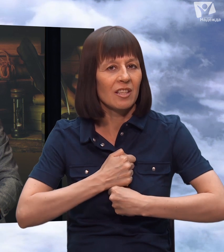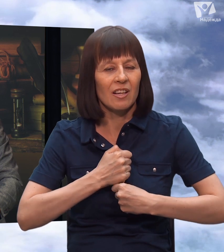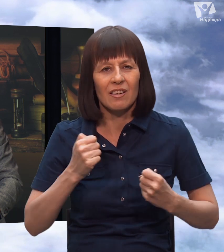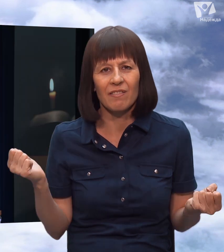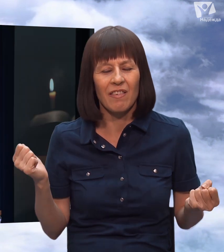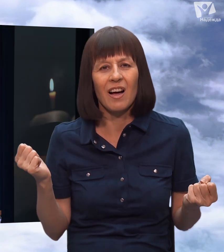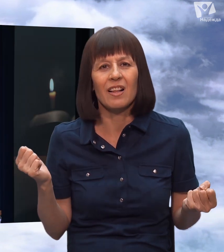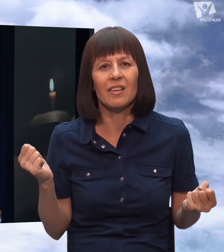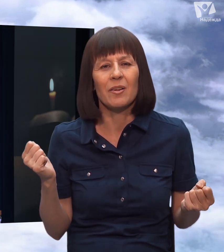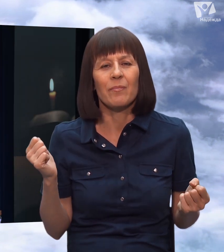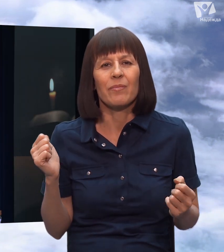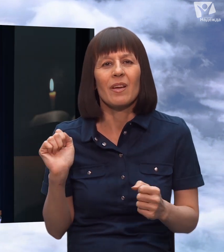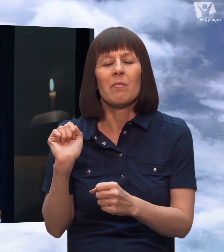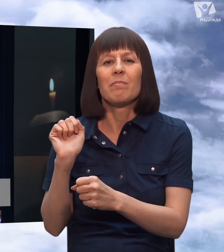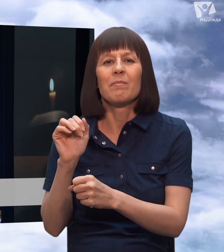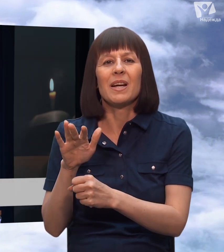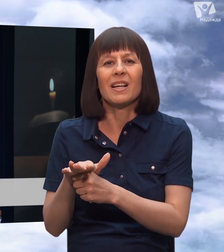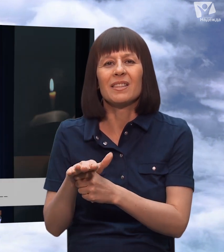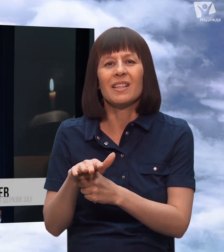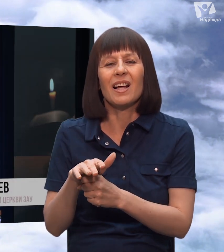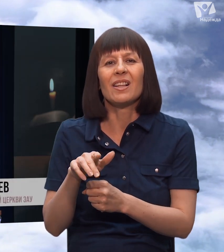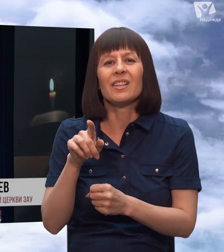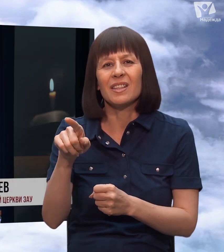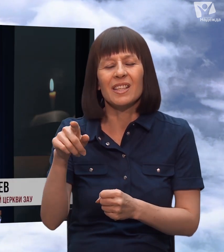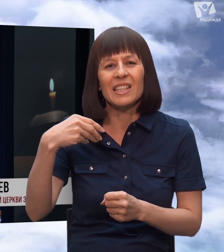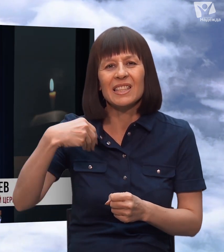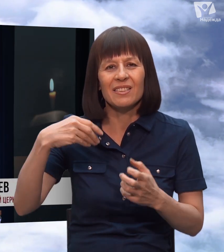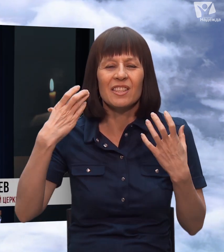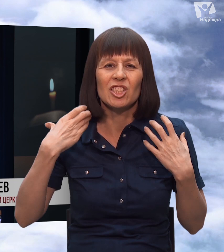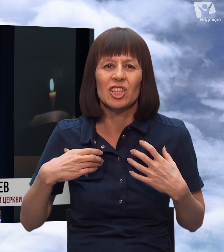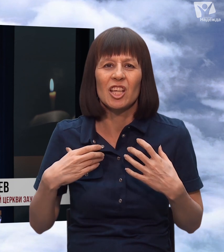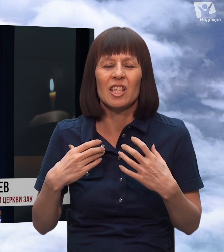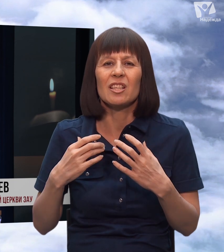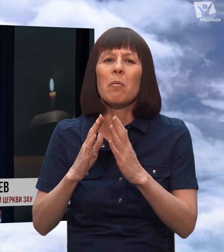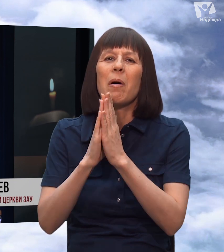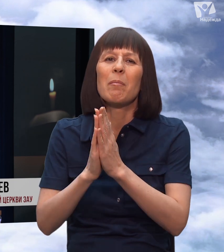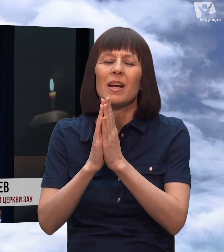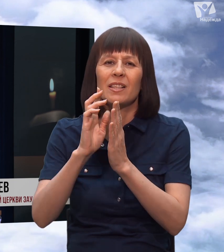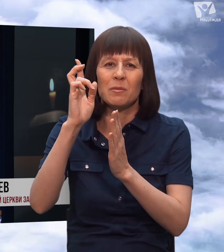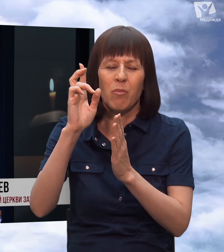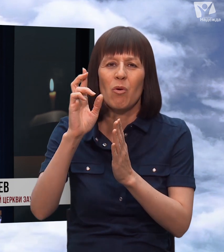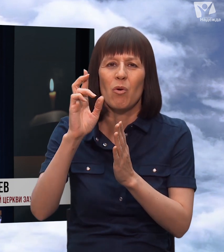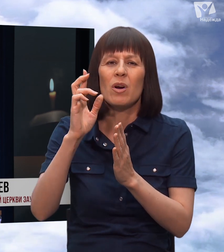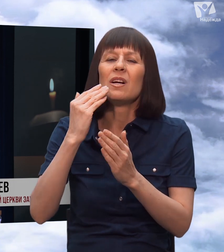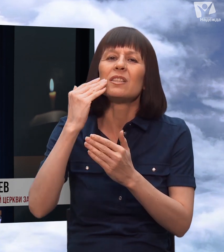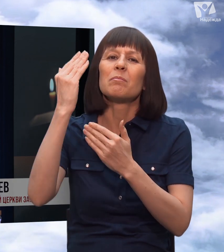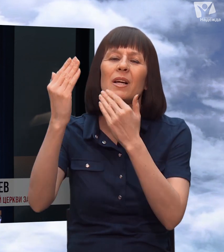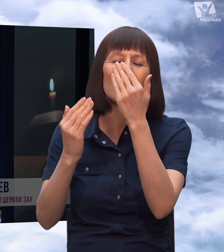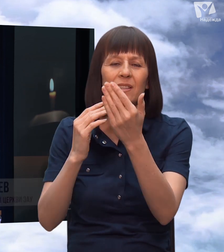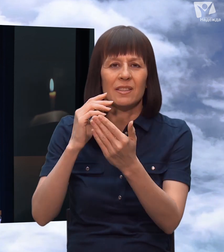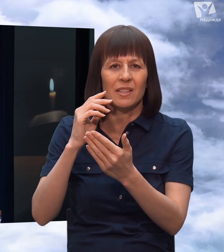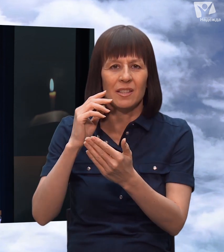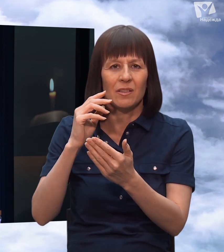одежды повелел священнику вопросить господа народе о цари об иуде это все царствах